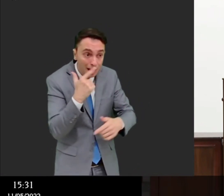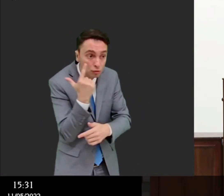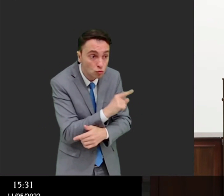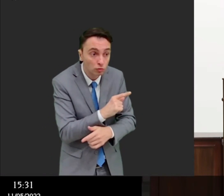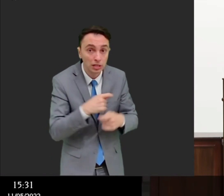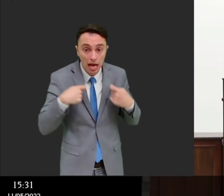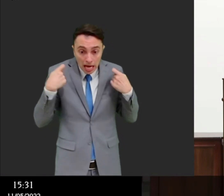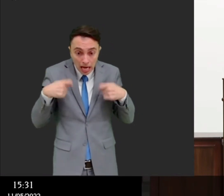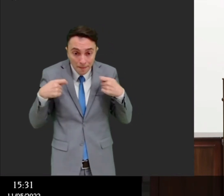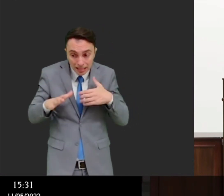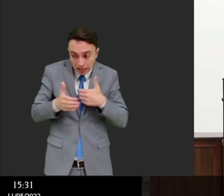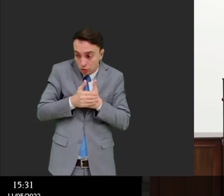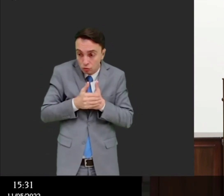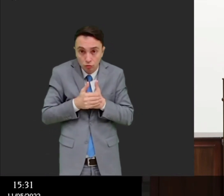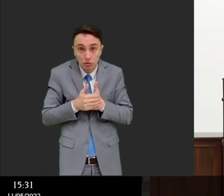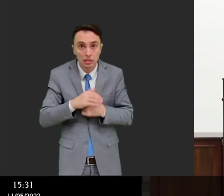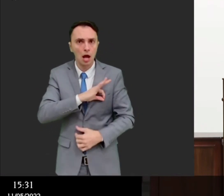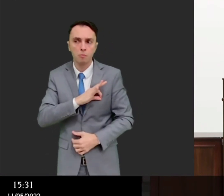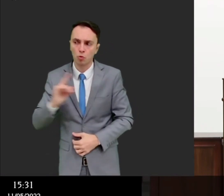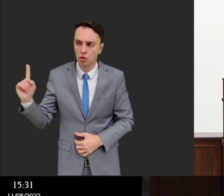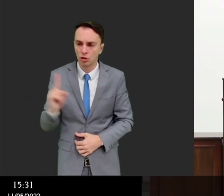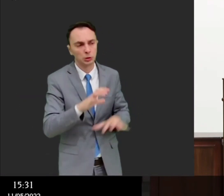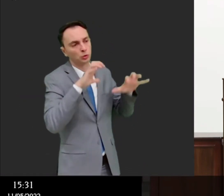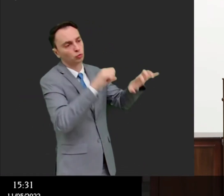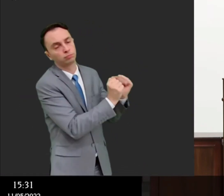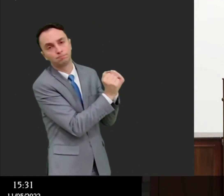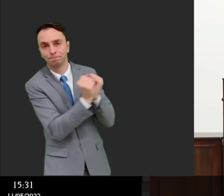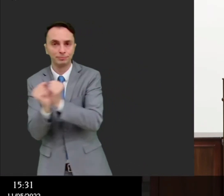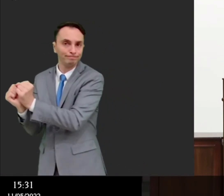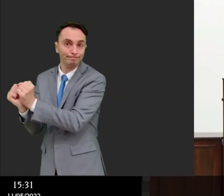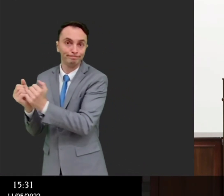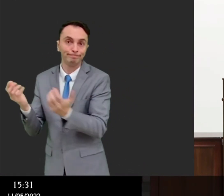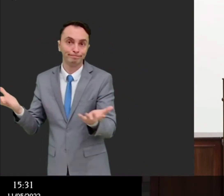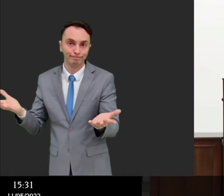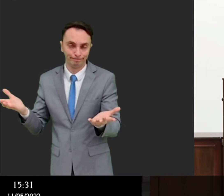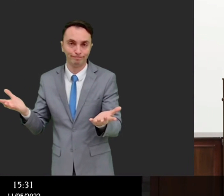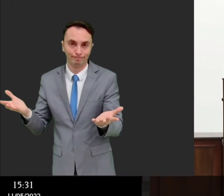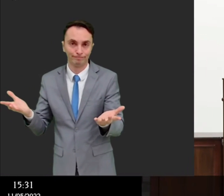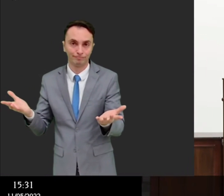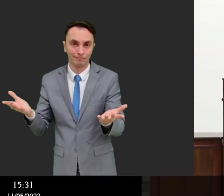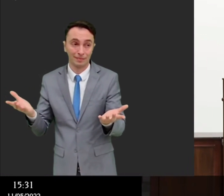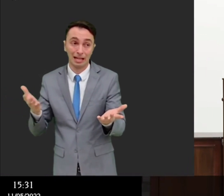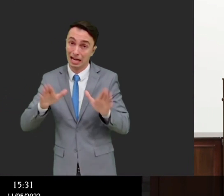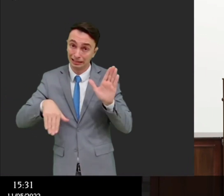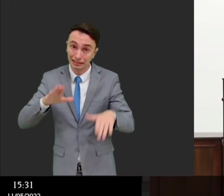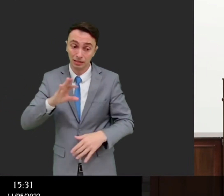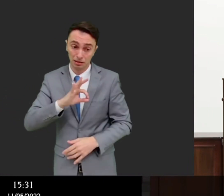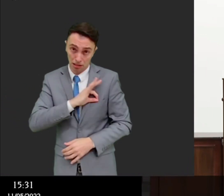irmão, alguns, quando é abordado pelas autoridades, são até